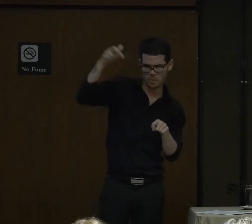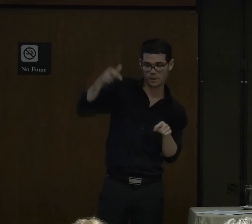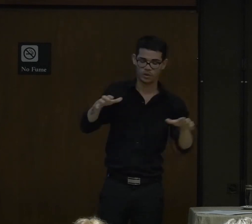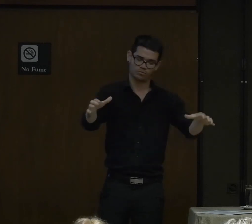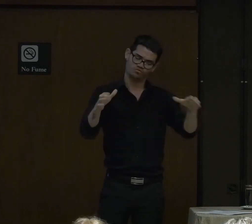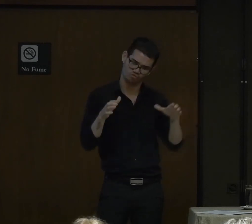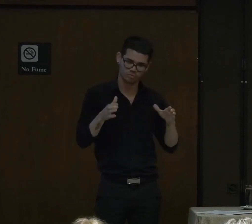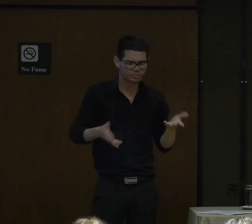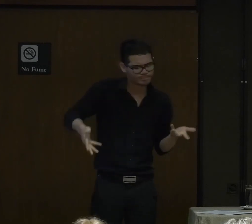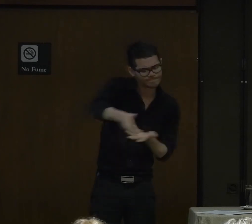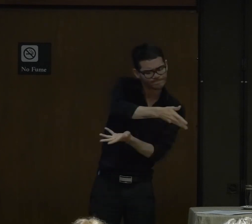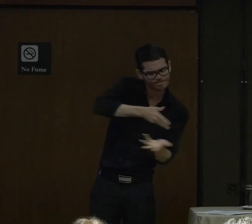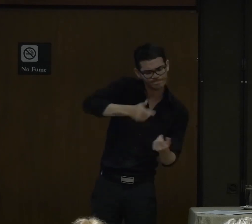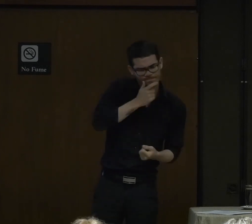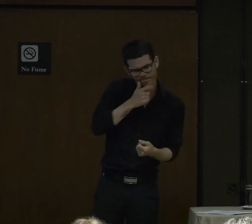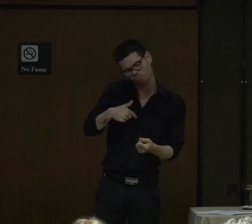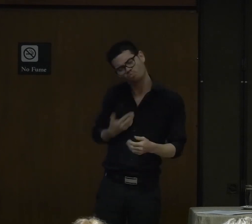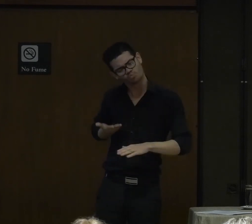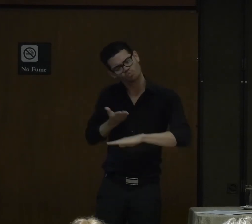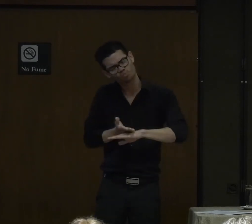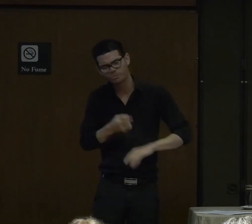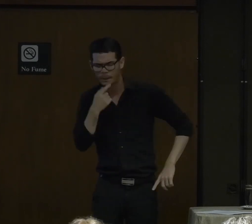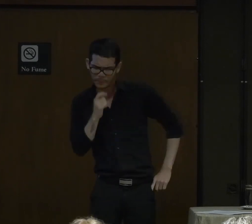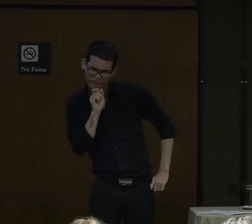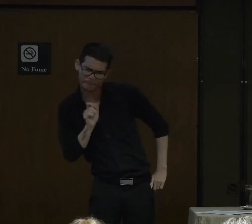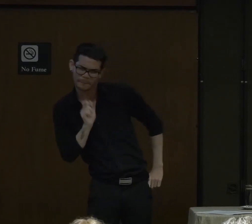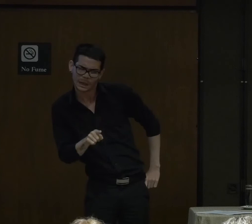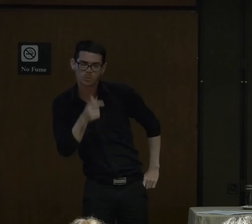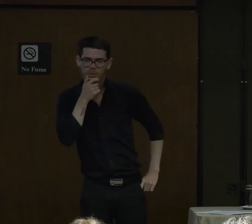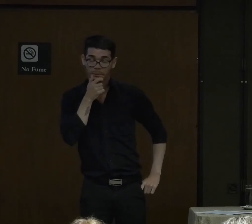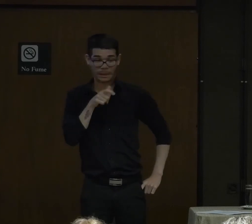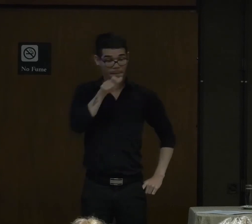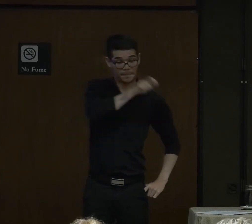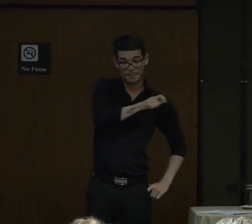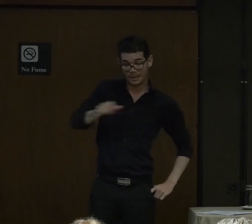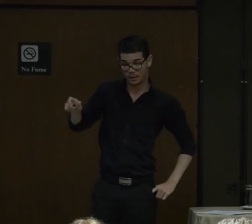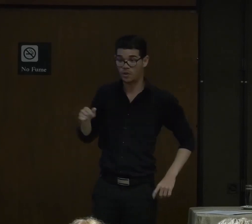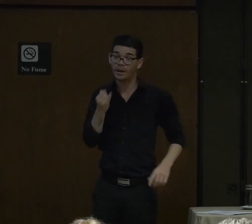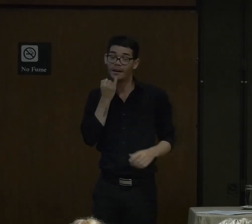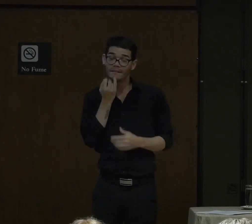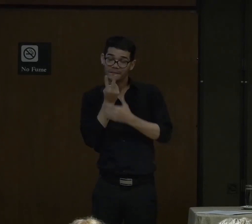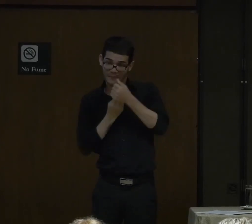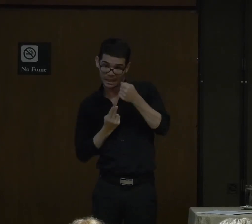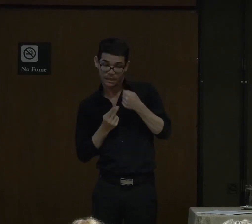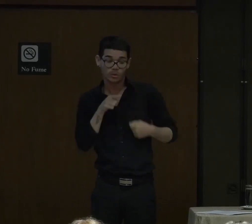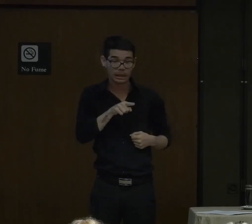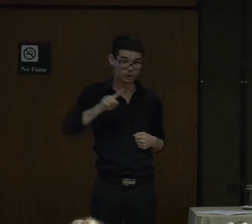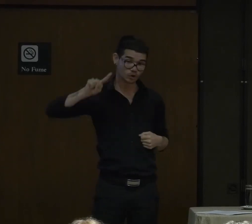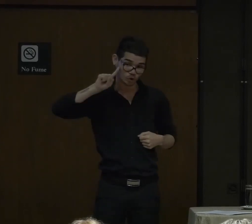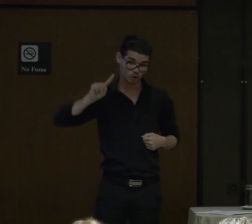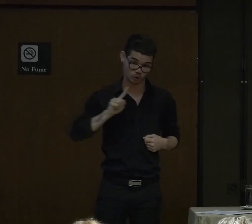sordos, también cuando leen una palabra en inglés, en español, si también